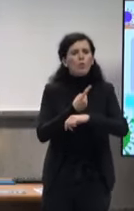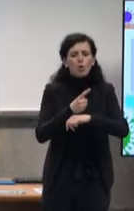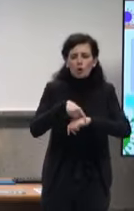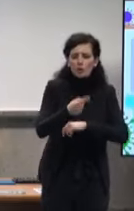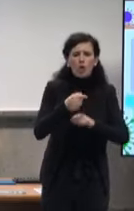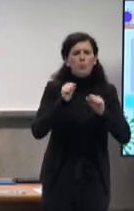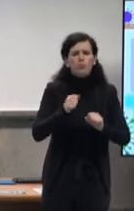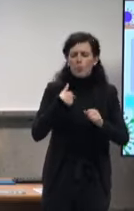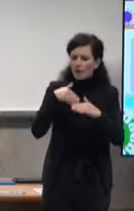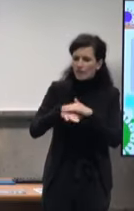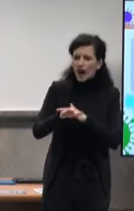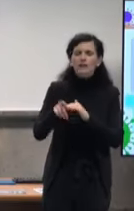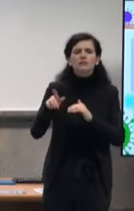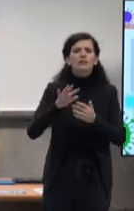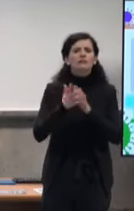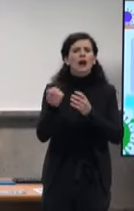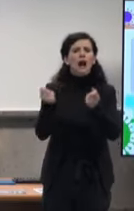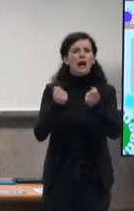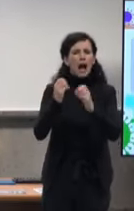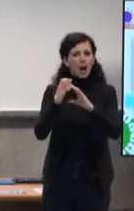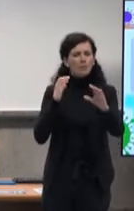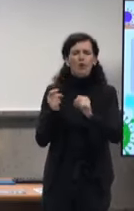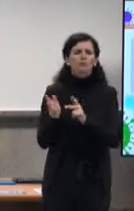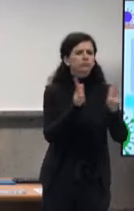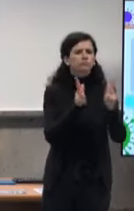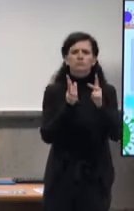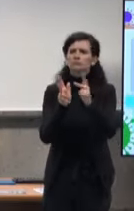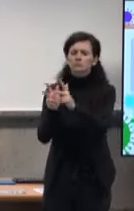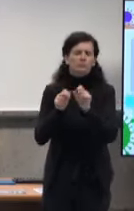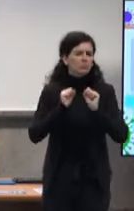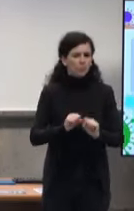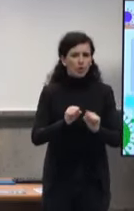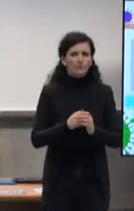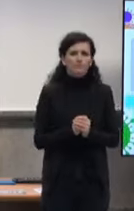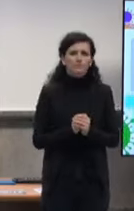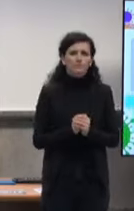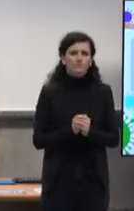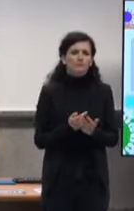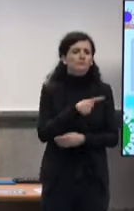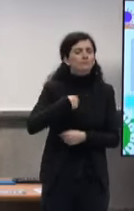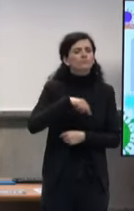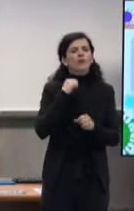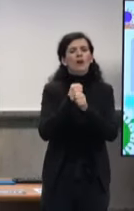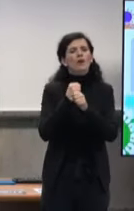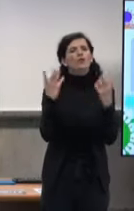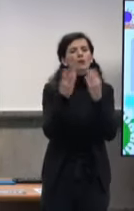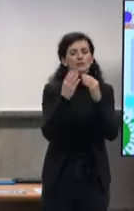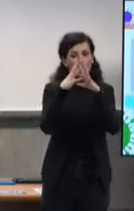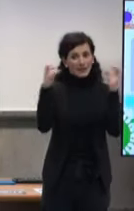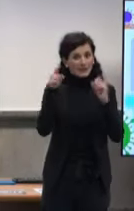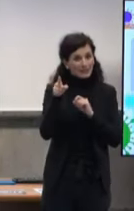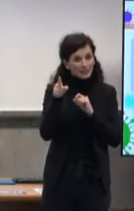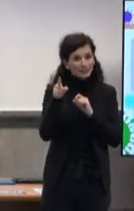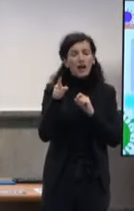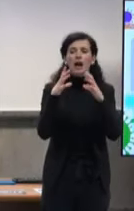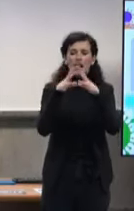possono prendere i camion e distribuirli stiamo anche lavorando con le ditte per suggerire loro le aziende dove poter